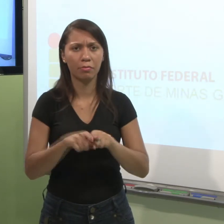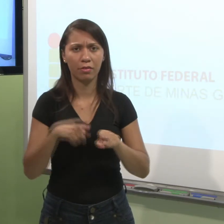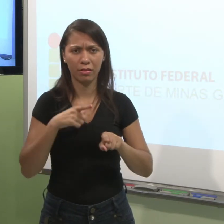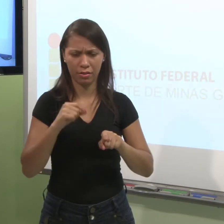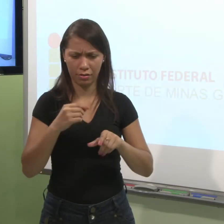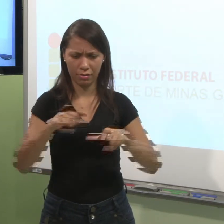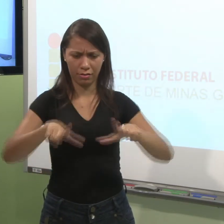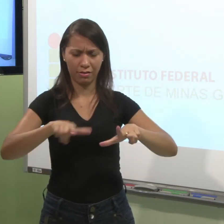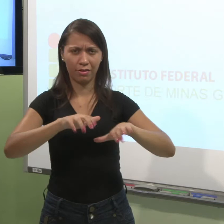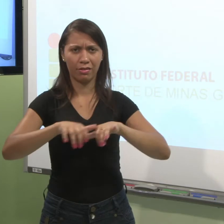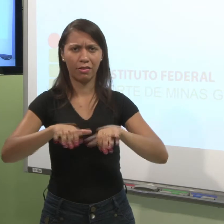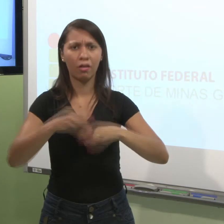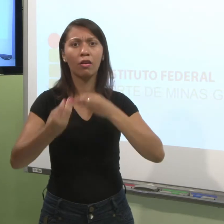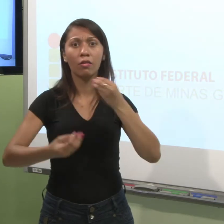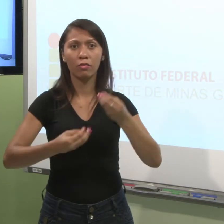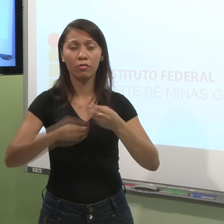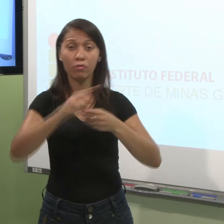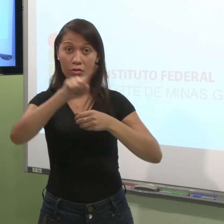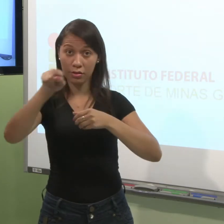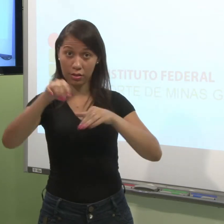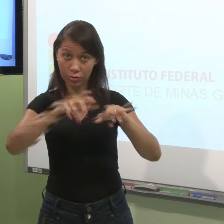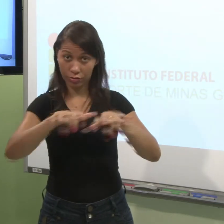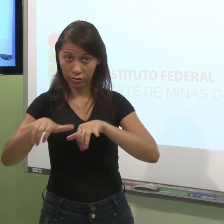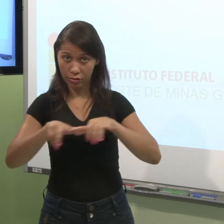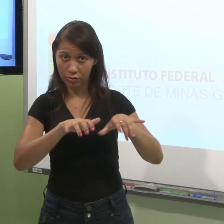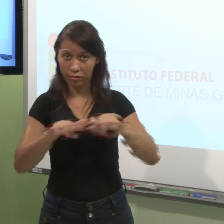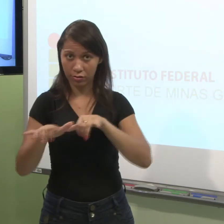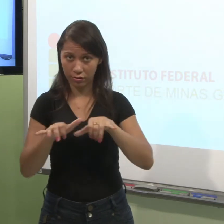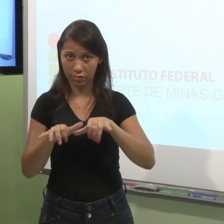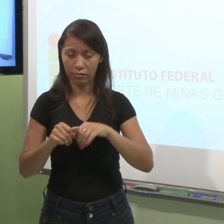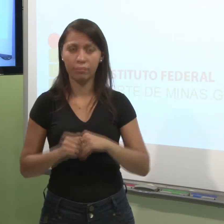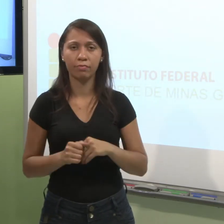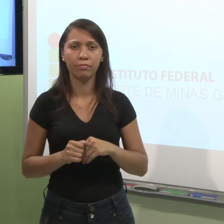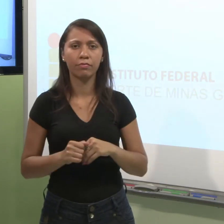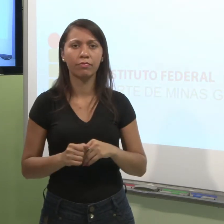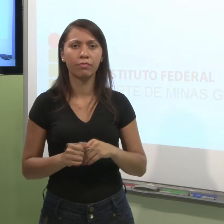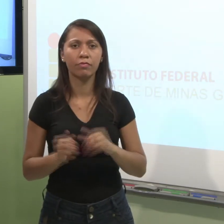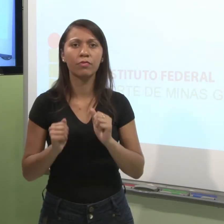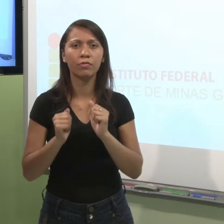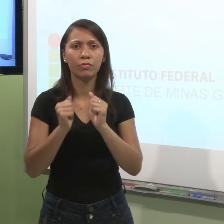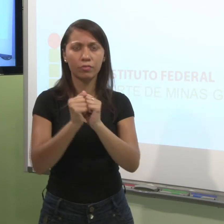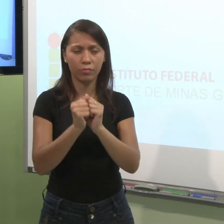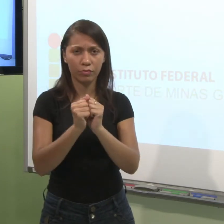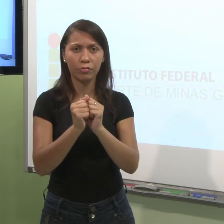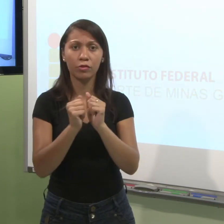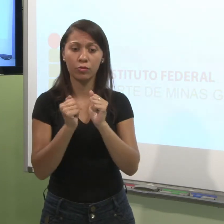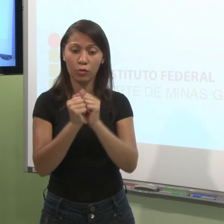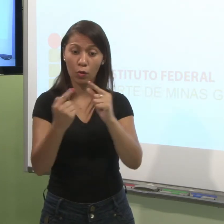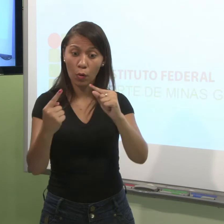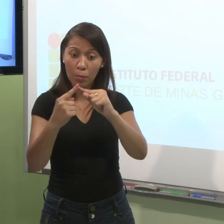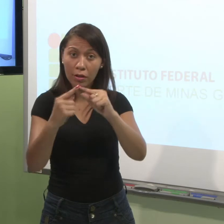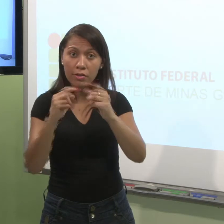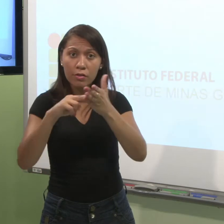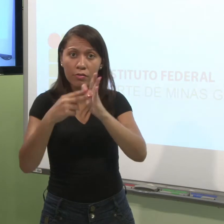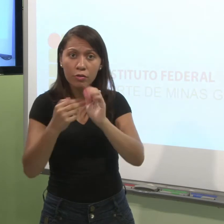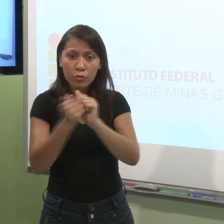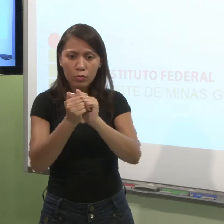Como? Digitando a combinação que significa ao mesmo tempo Ctrl mais